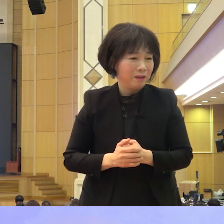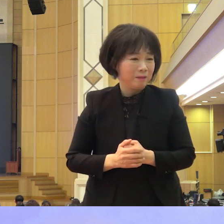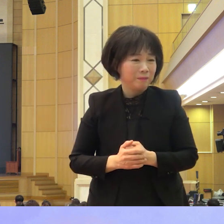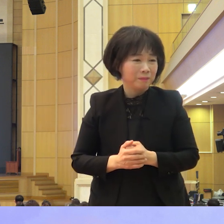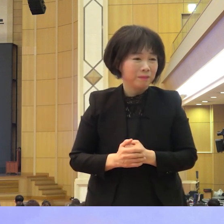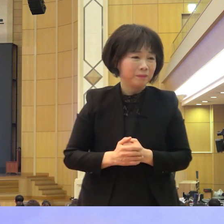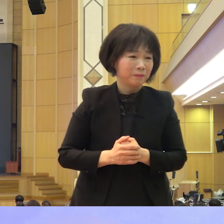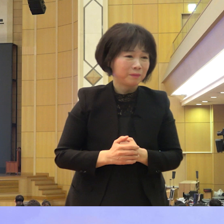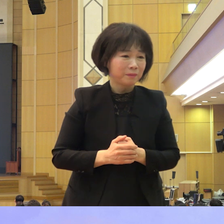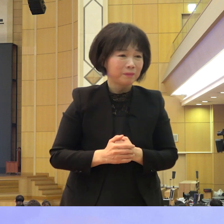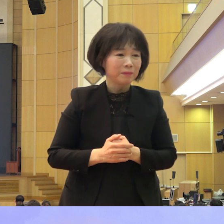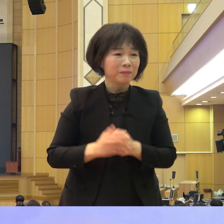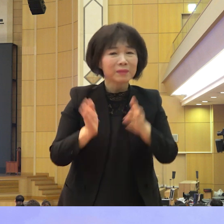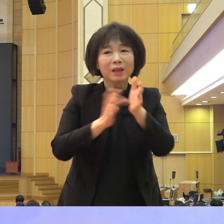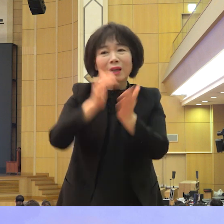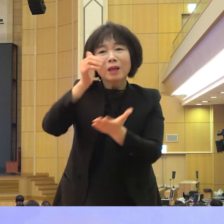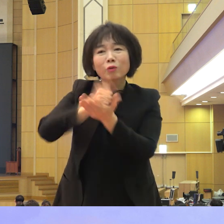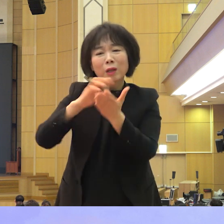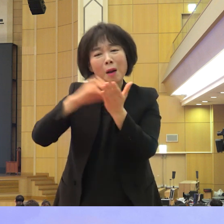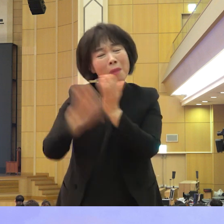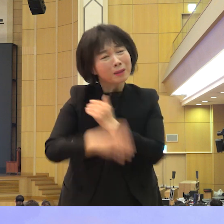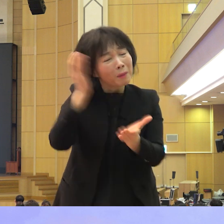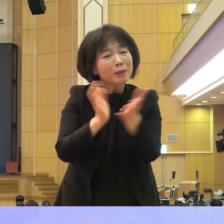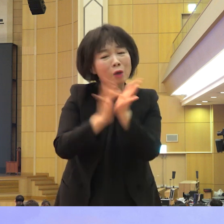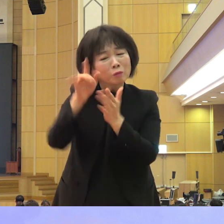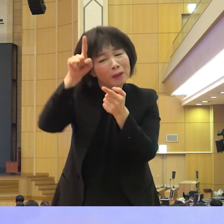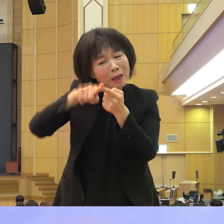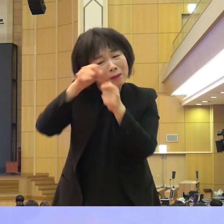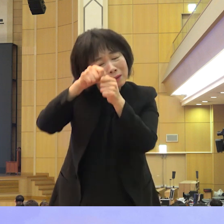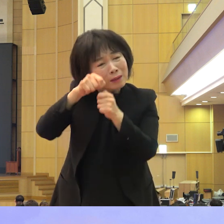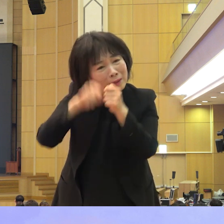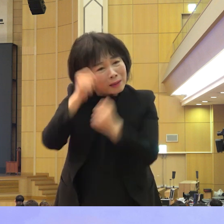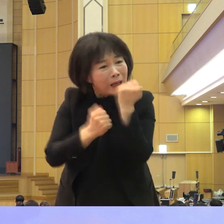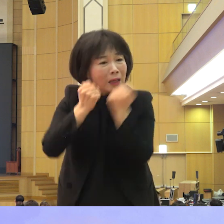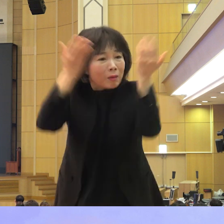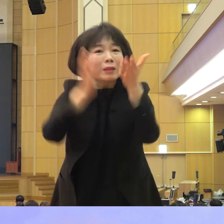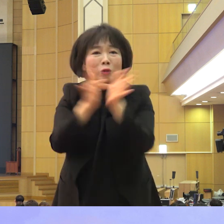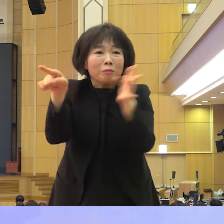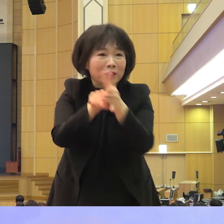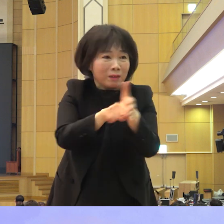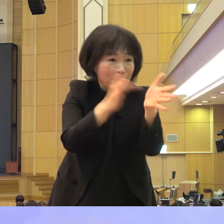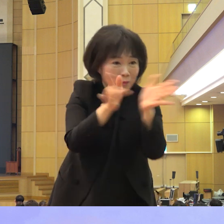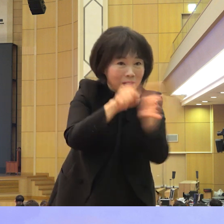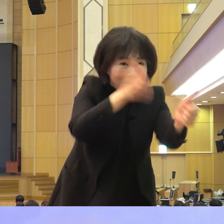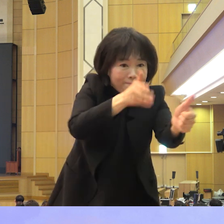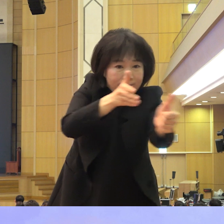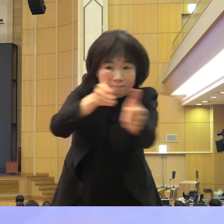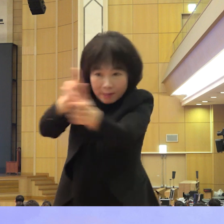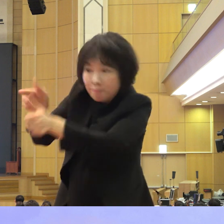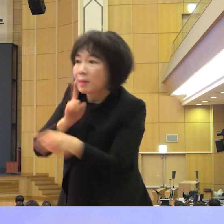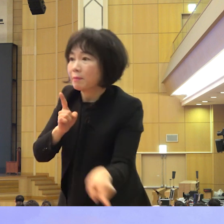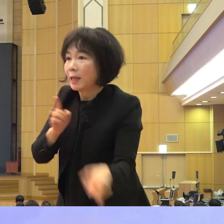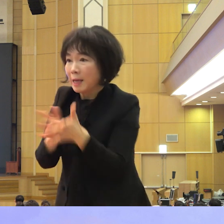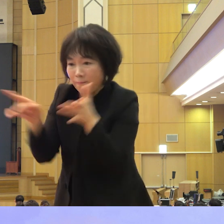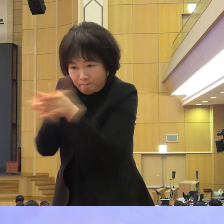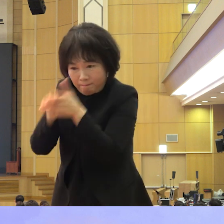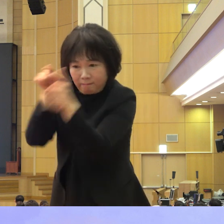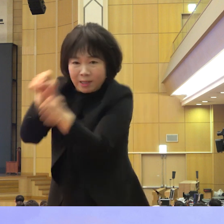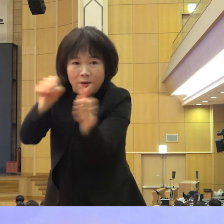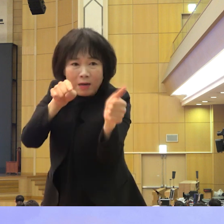간에 예수님에 대해서 말씀을 하고 있잖아. 그리고 막 예수 믿으라고 권하고 있잖아. 그